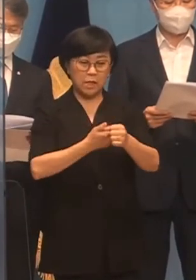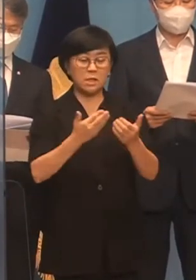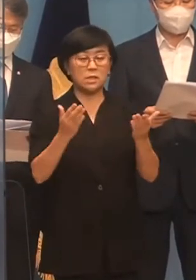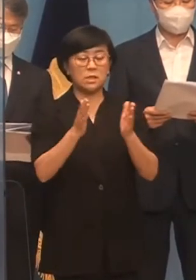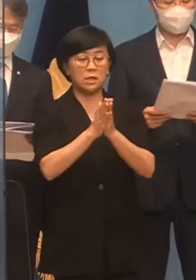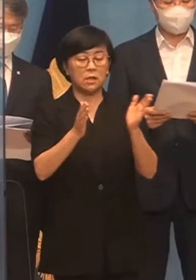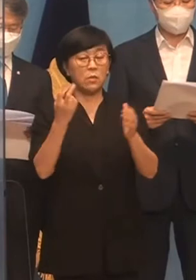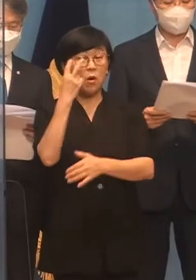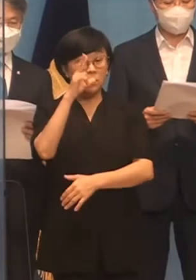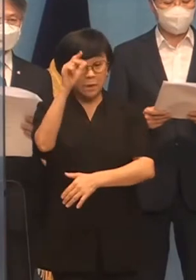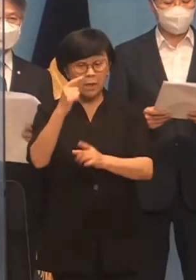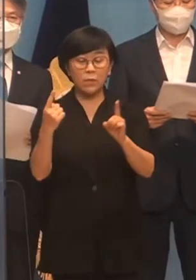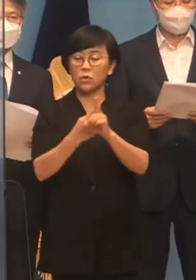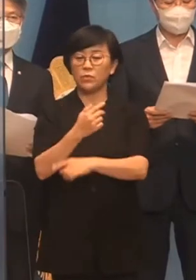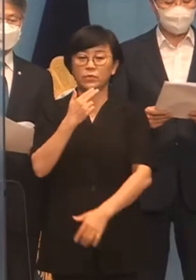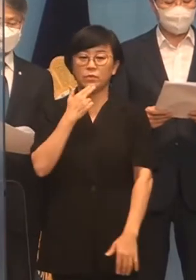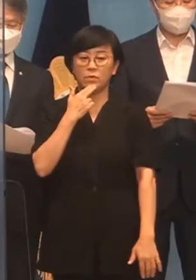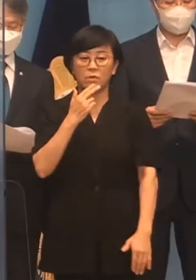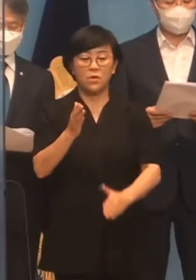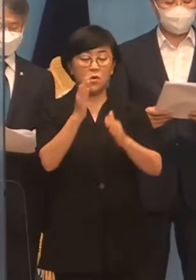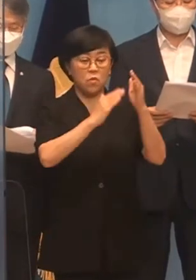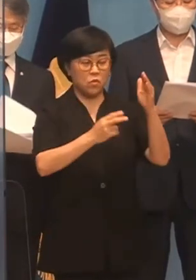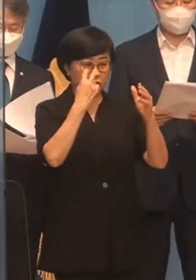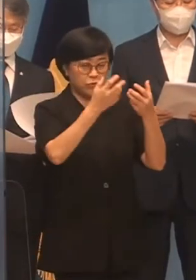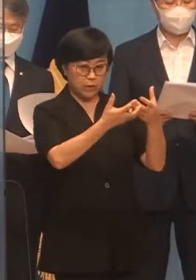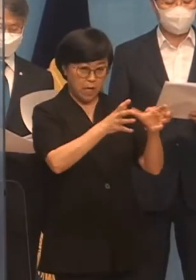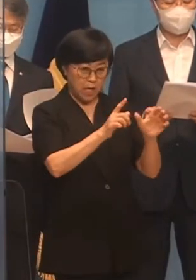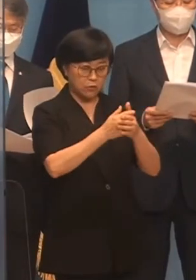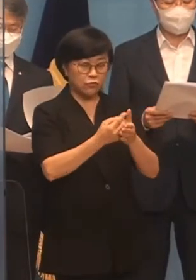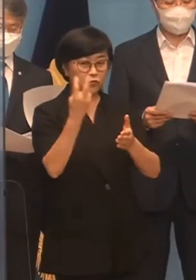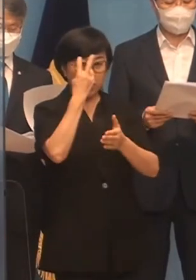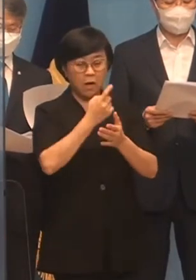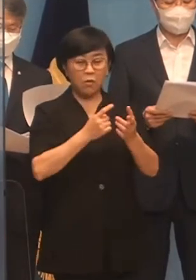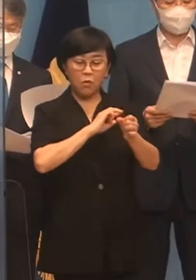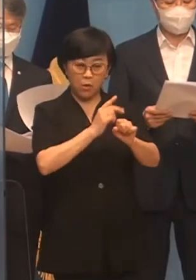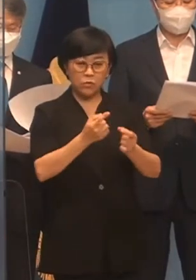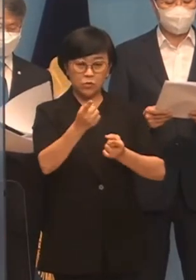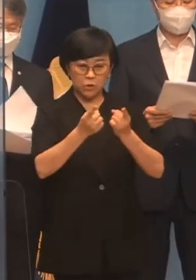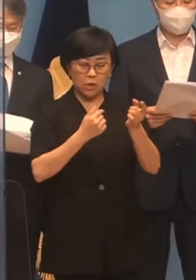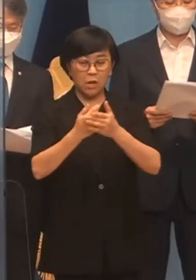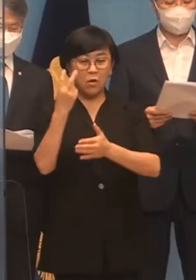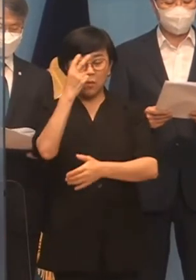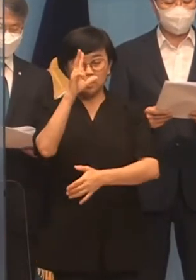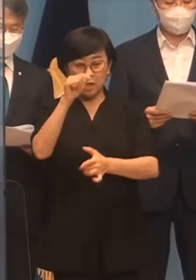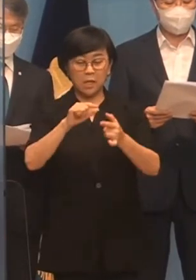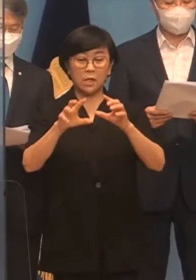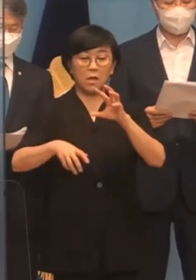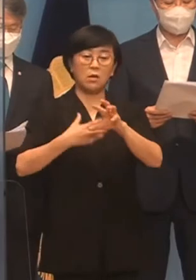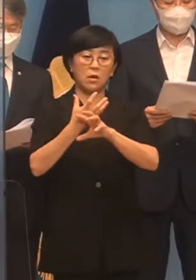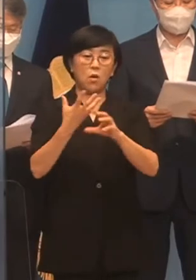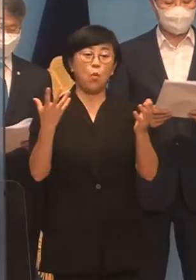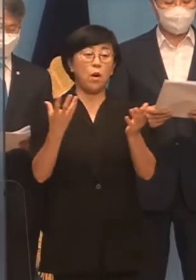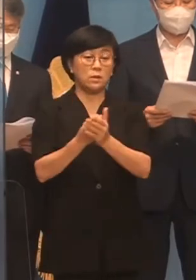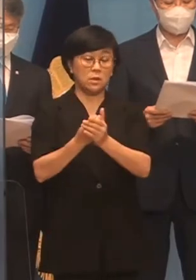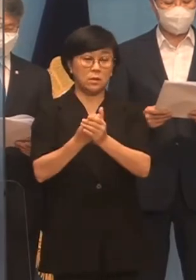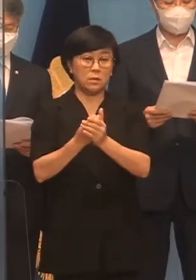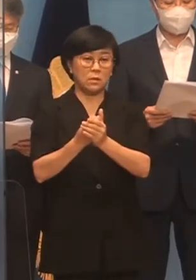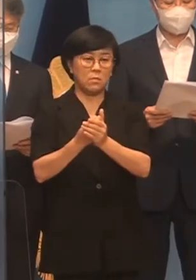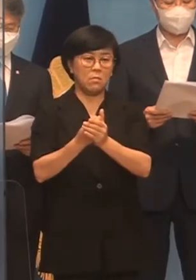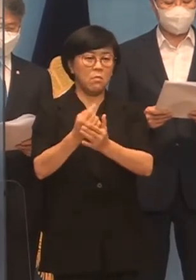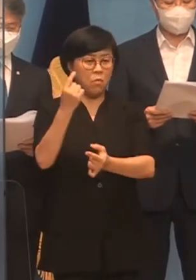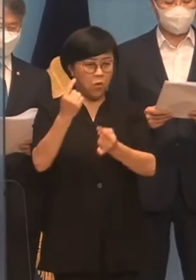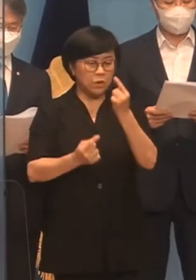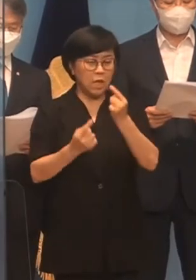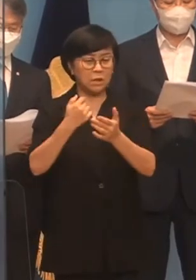것이 없어 보입니다. 공수처 설치 및 수사권 조정은 검찰개혁의 완성이라기보다 검찰 제도의